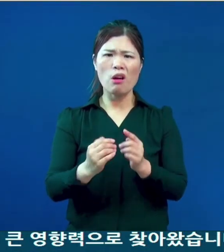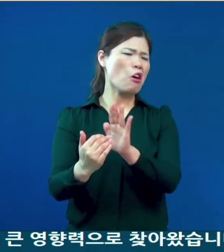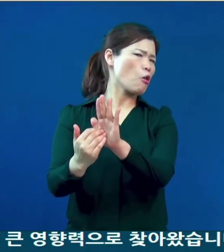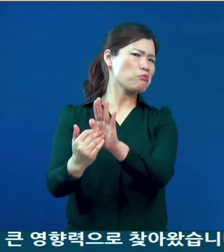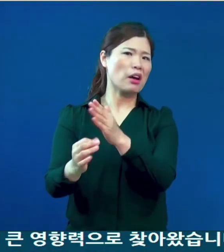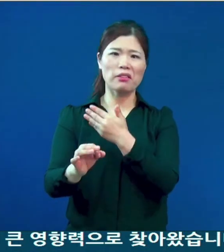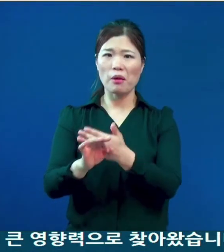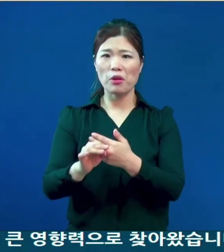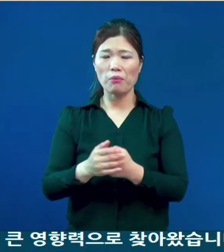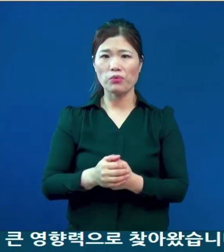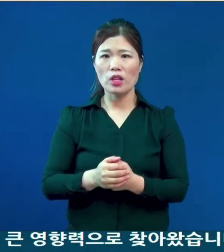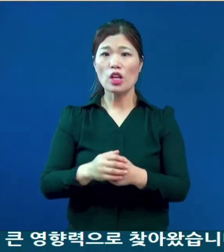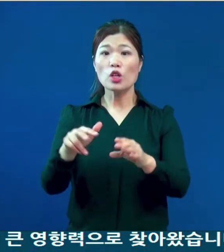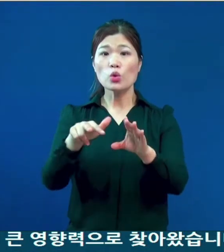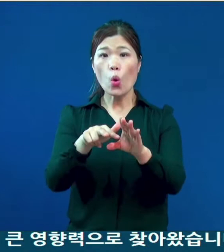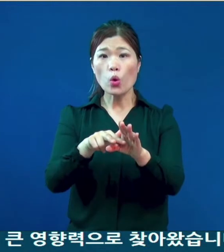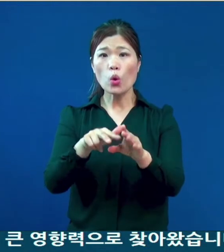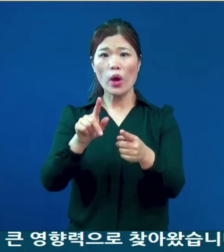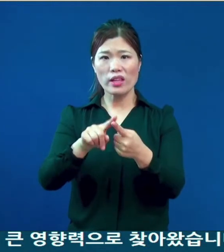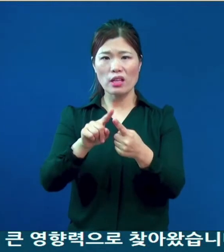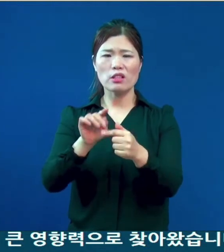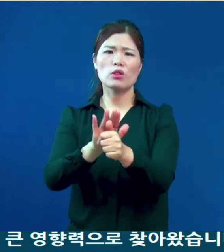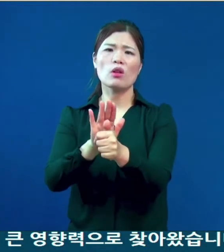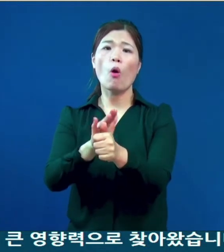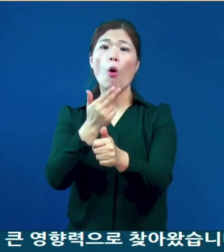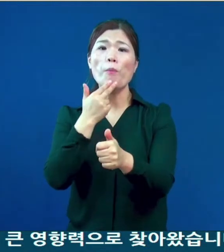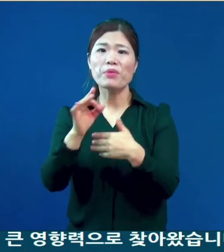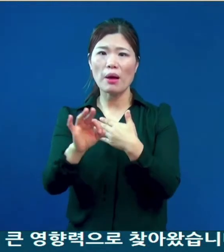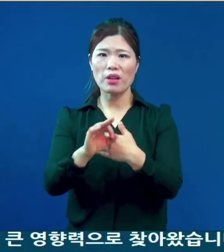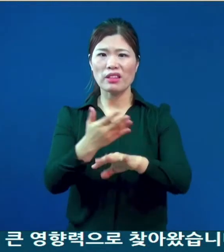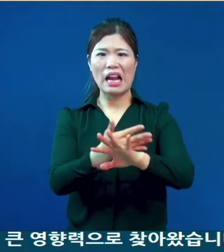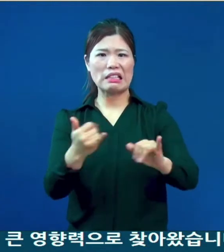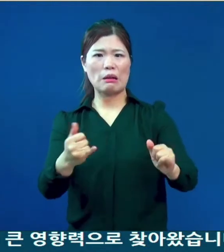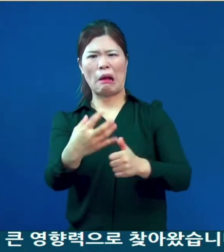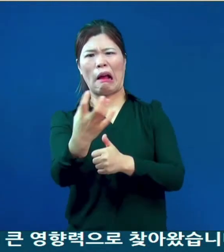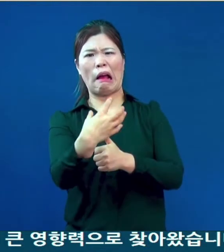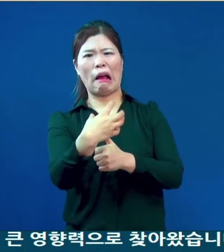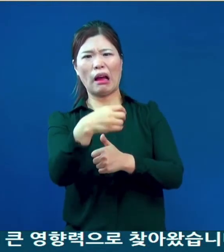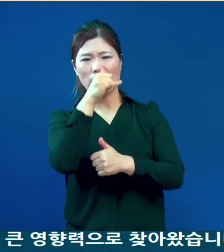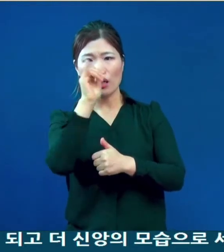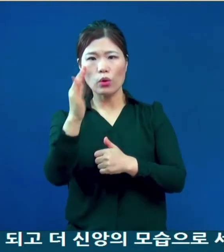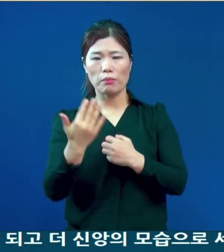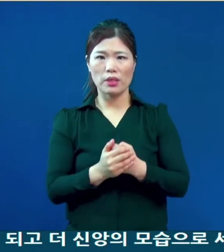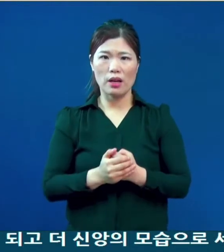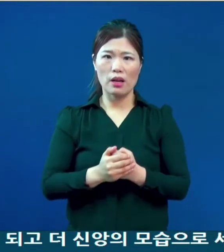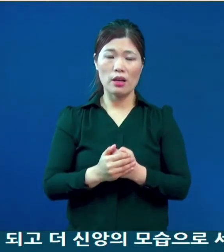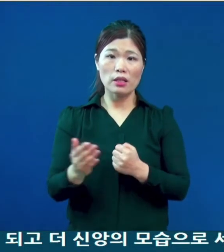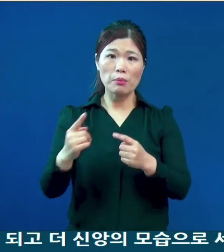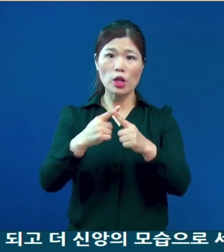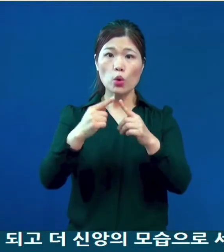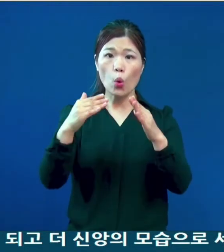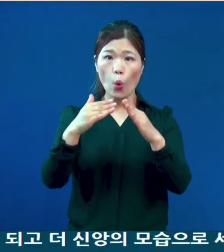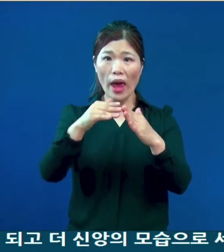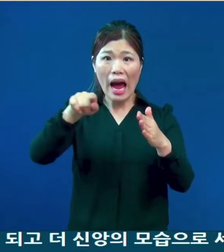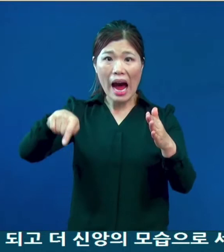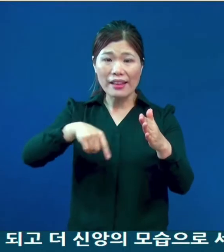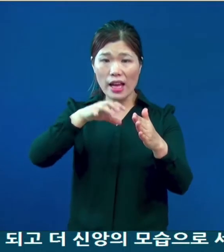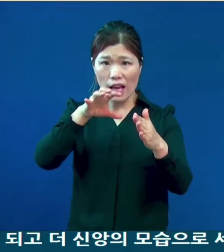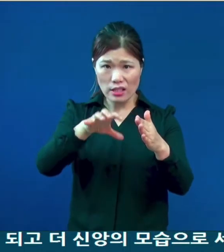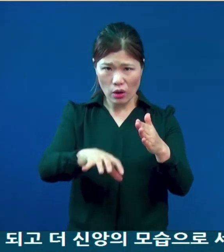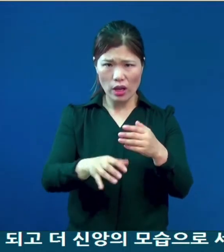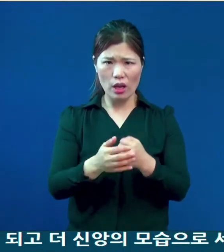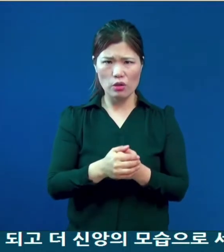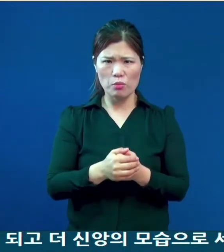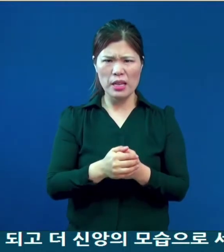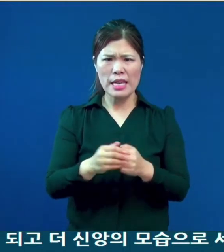종교에 대해서는 강한 여론의 비판과 탄압을 당하는, 그러다 보니 교회의 대사회성이 도마 위에